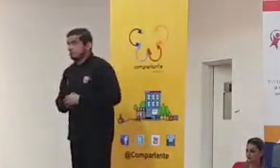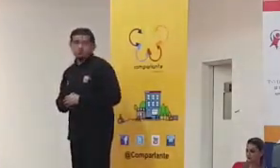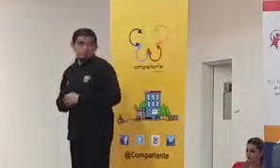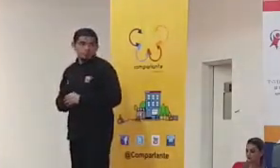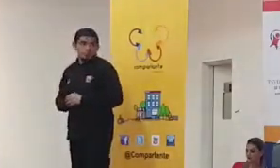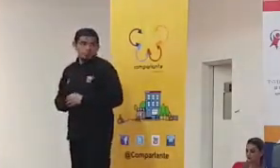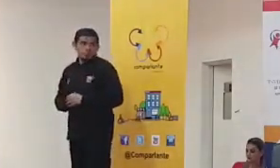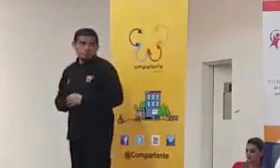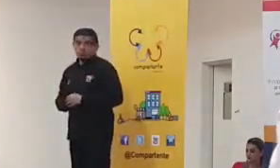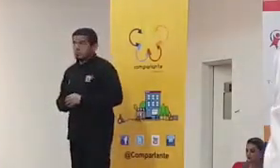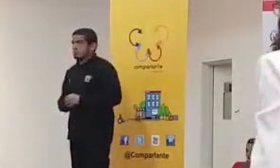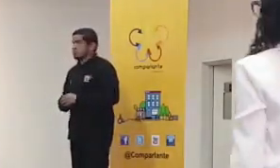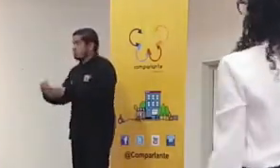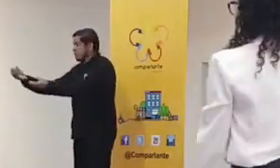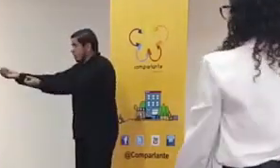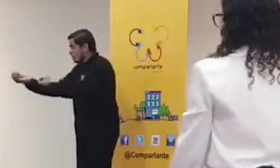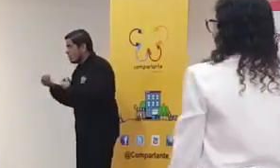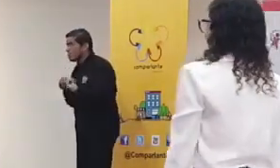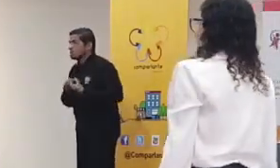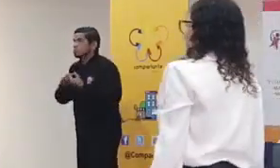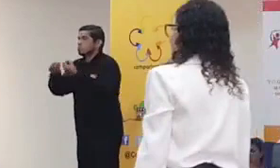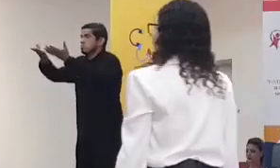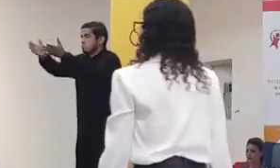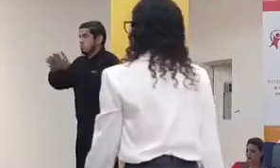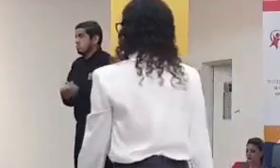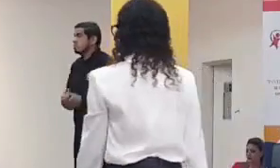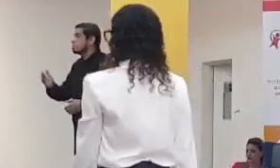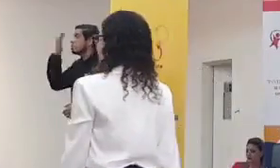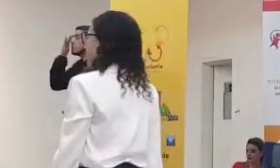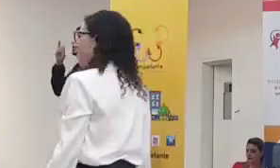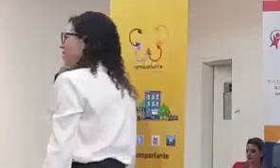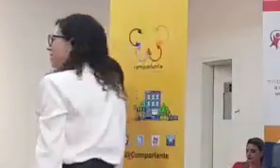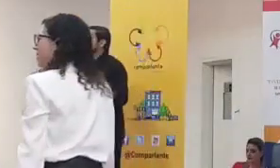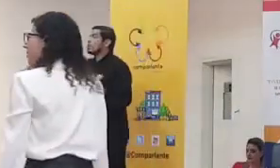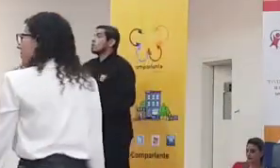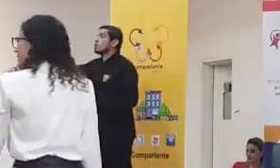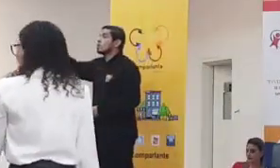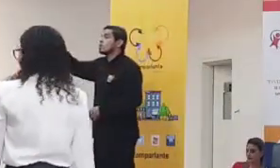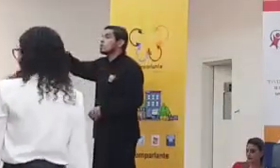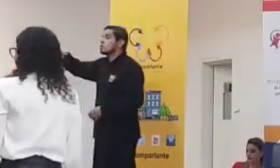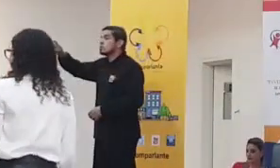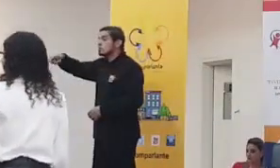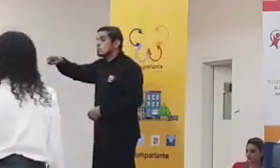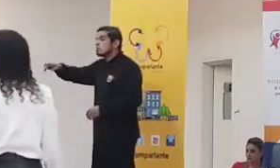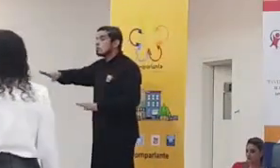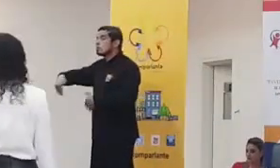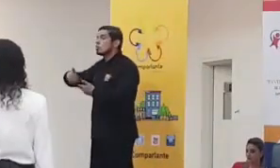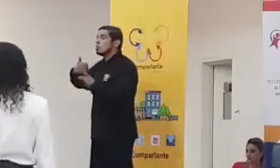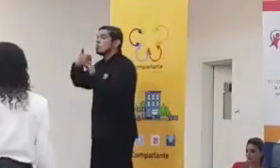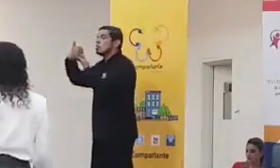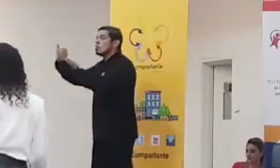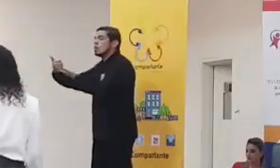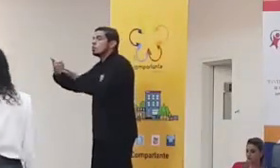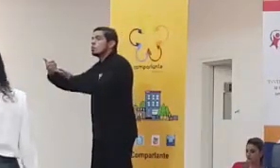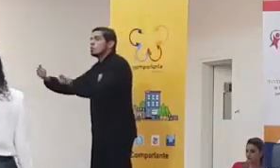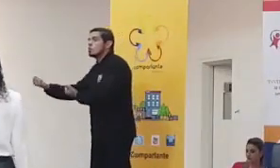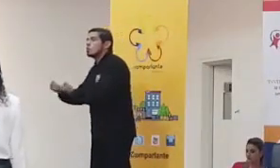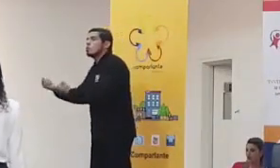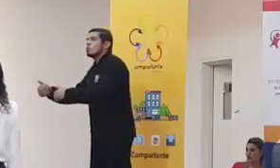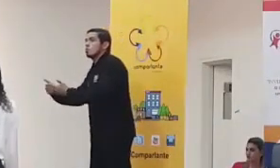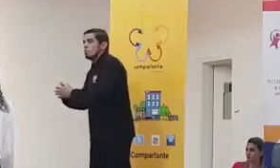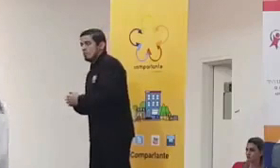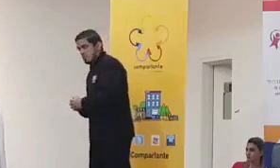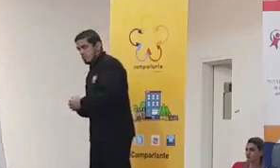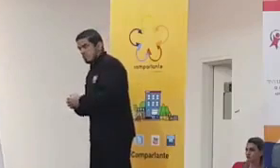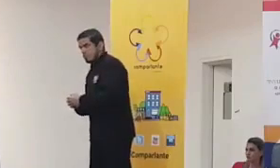Les hablo por ellos, porque necesitamos que pensemos en cómo los vamos a ayudar. Sí,